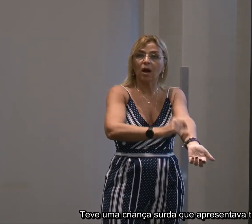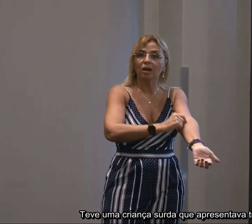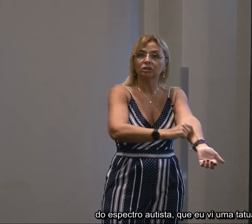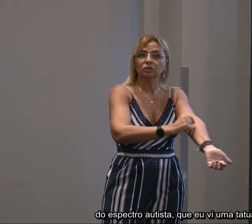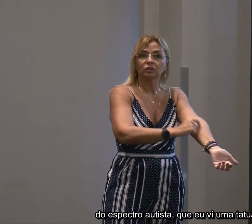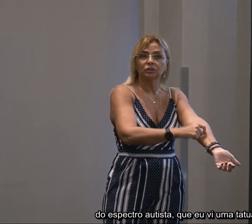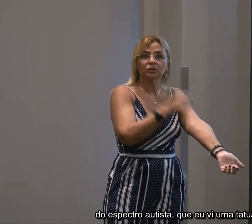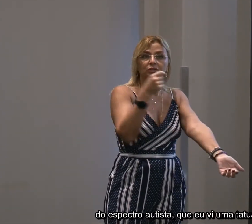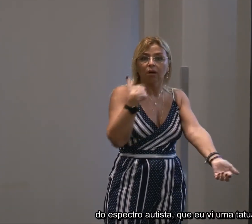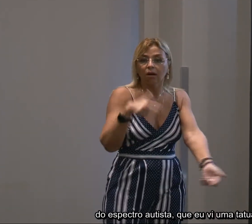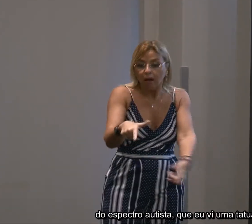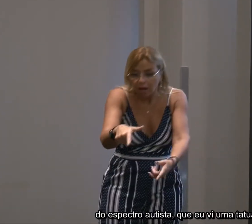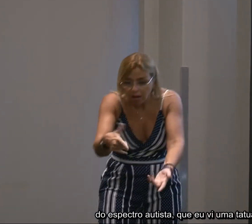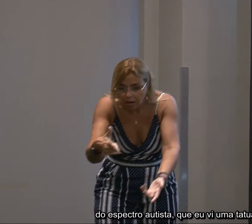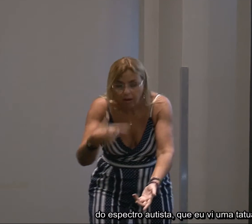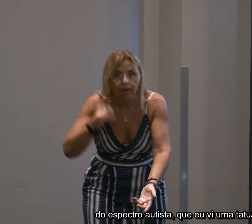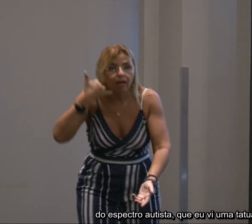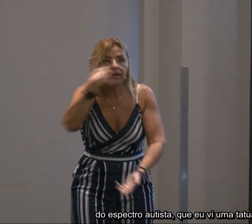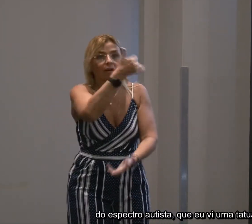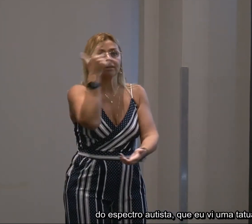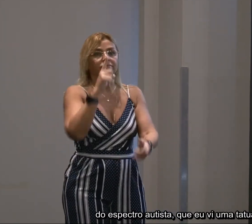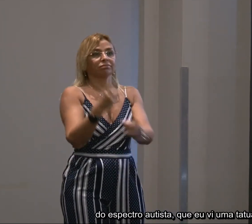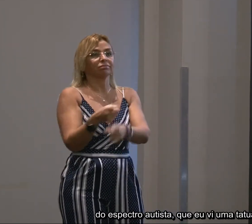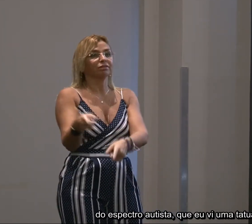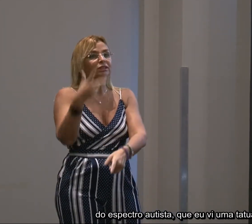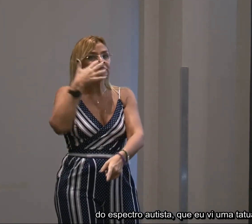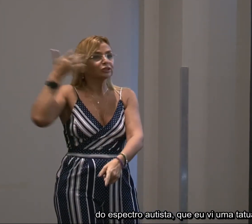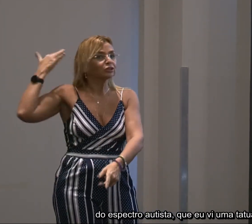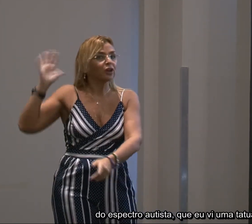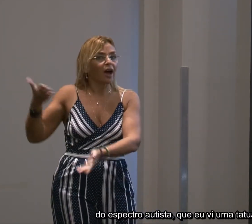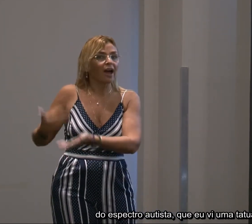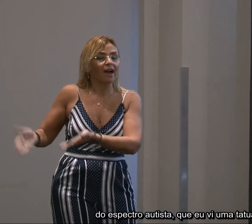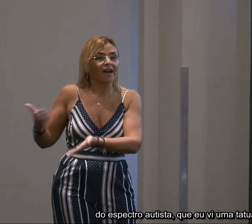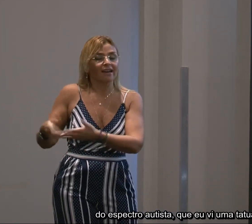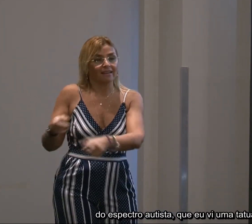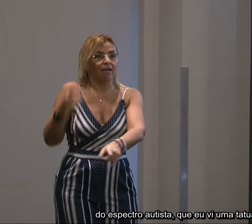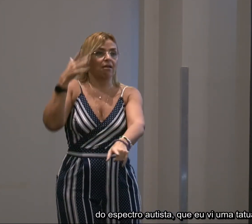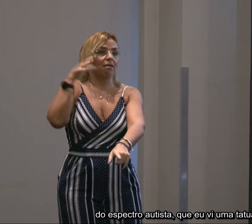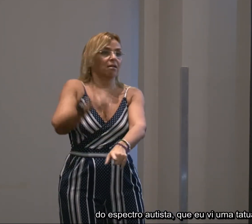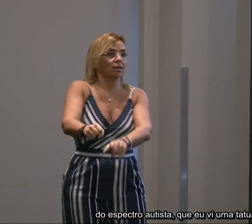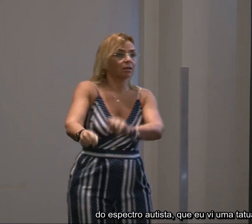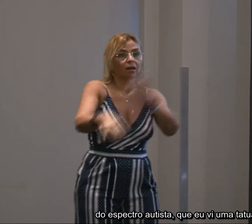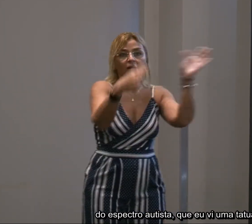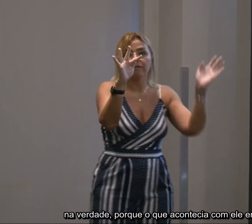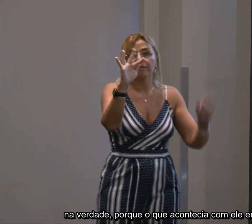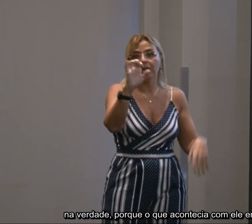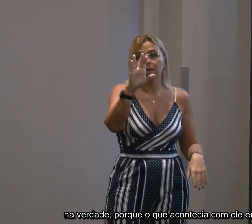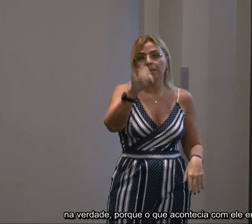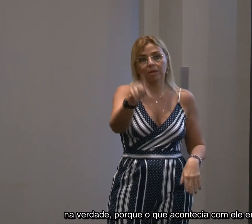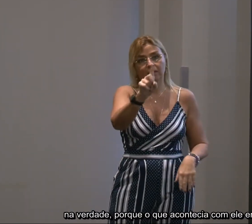transtorno do espectro autista e que eu fui falar, que eu vi uma tatuagem, na verdade,